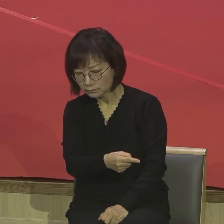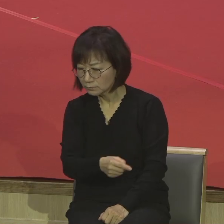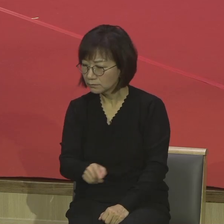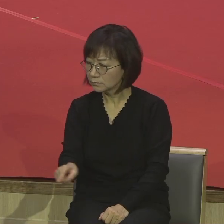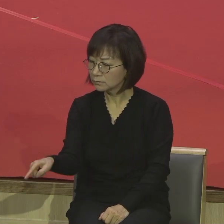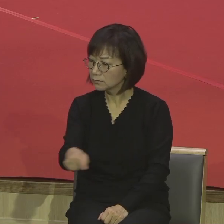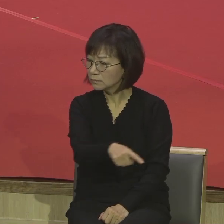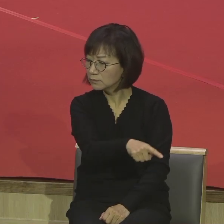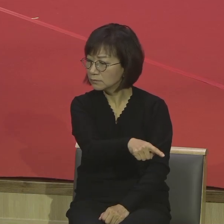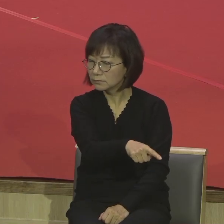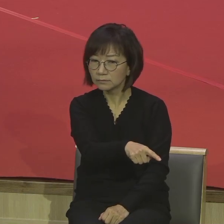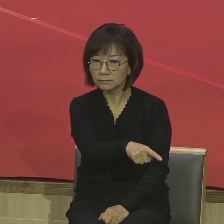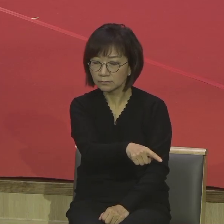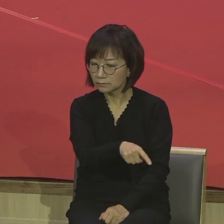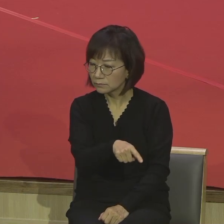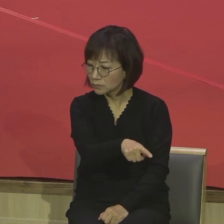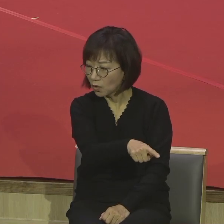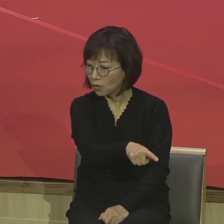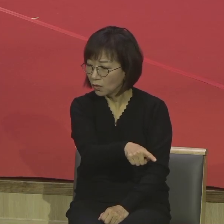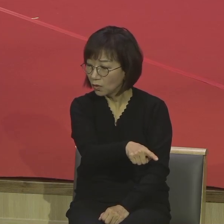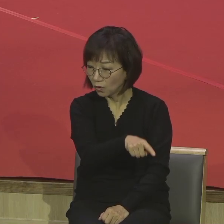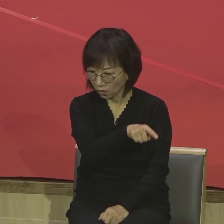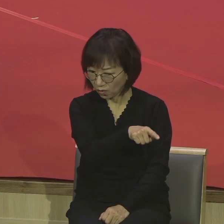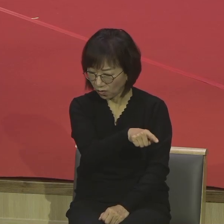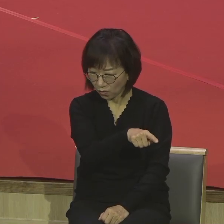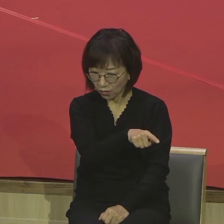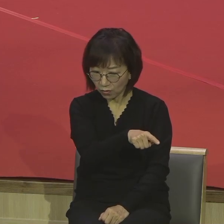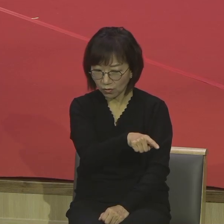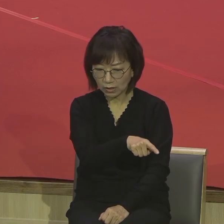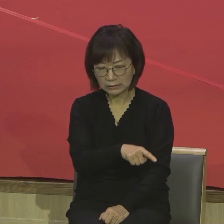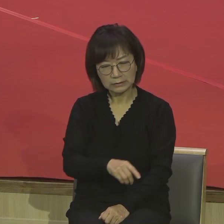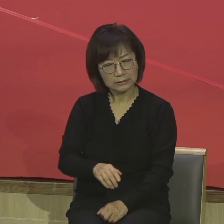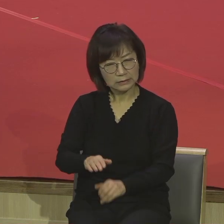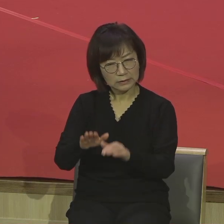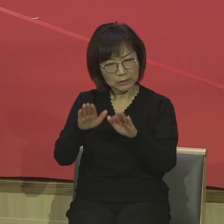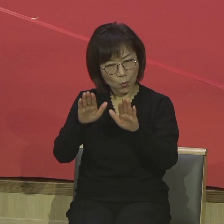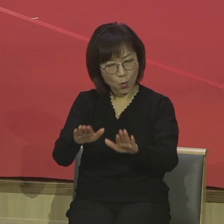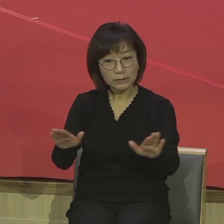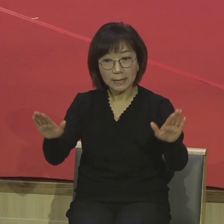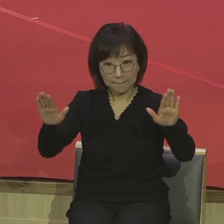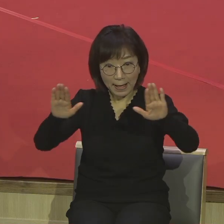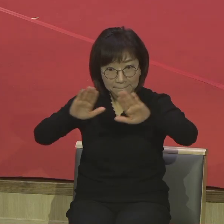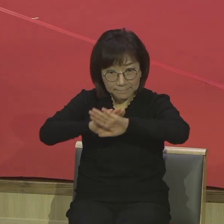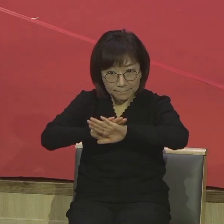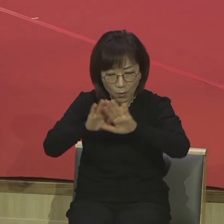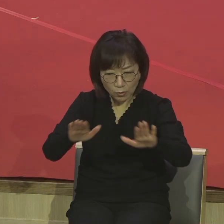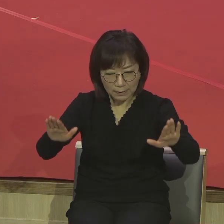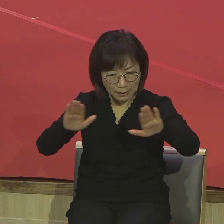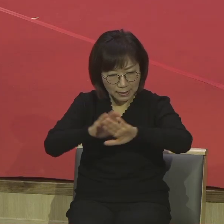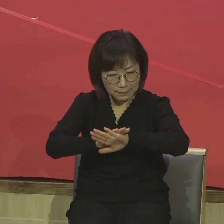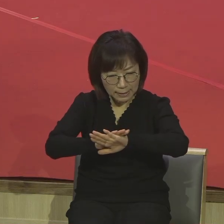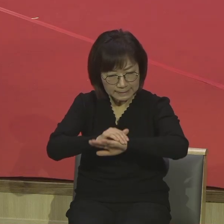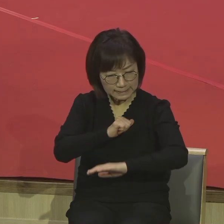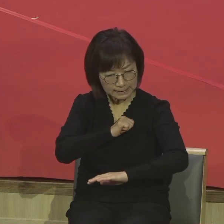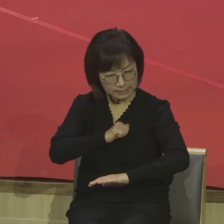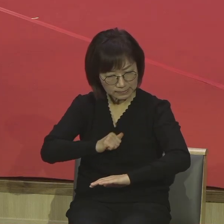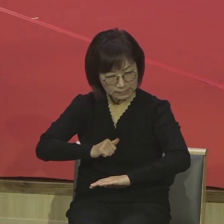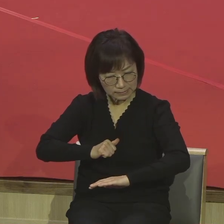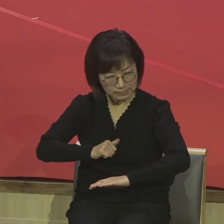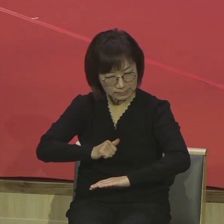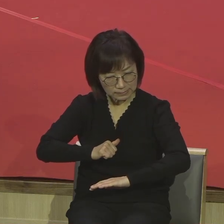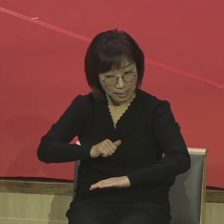탁 던지고 지나갔어요. 저 친구 오늘 밤만 지나면 희망이